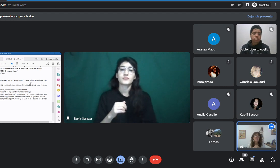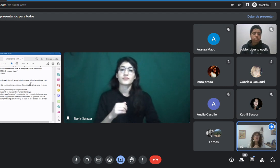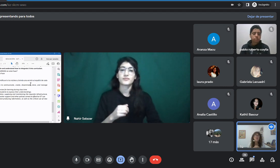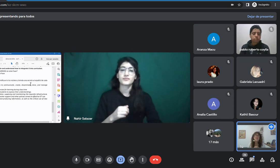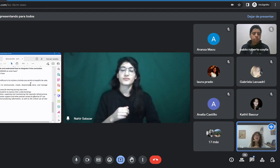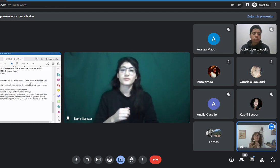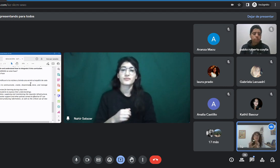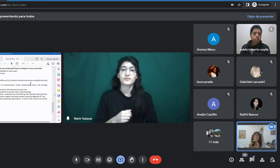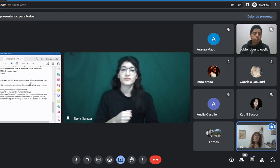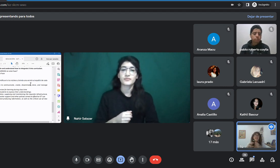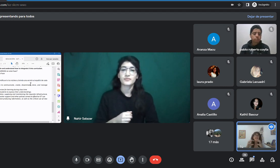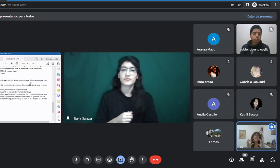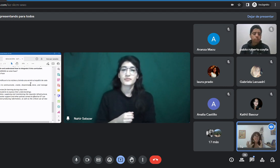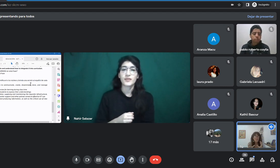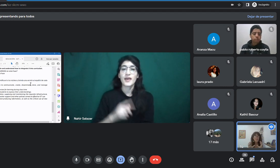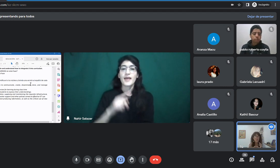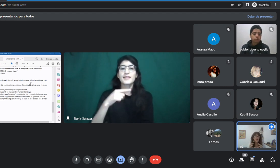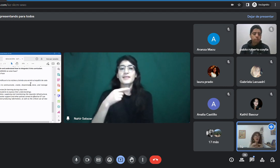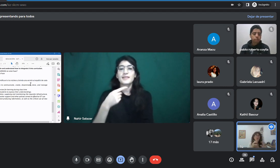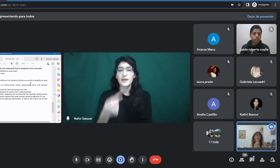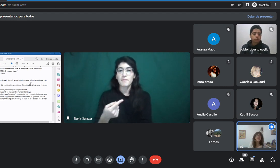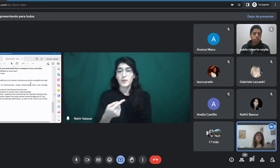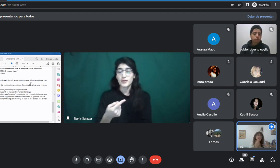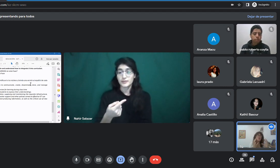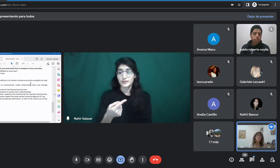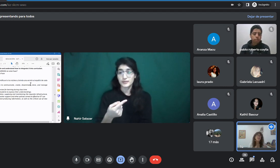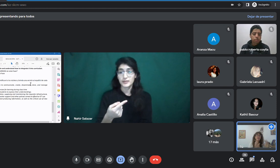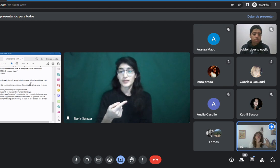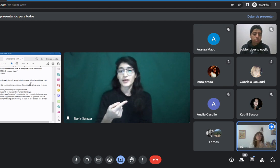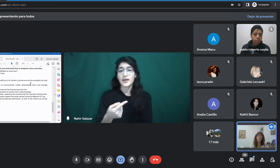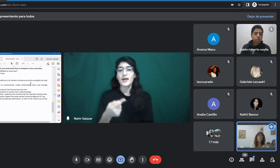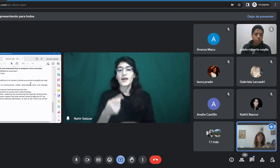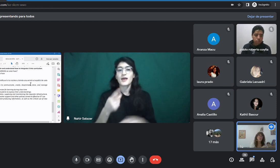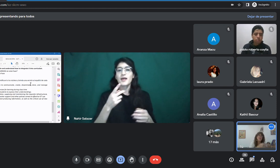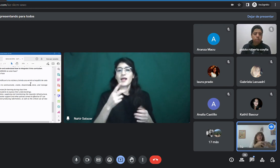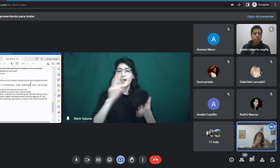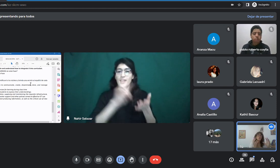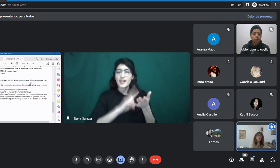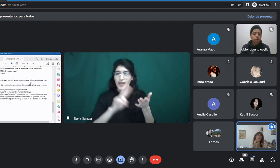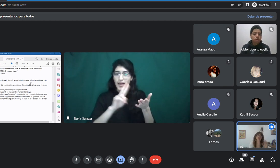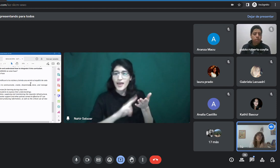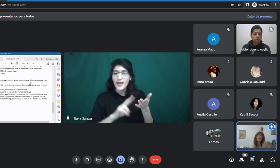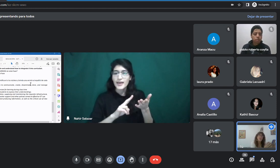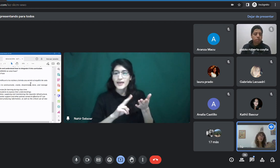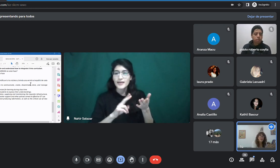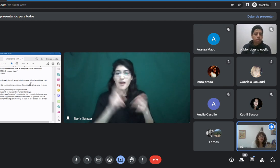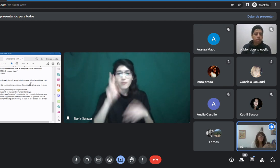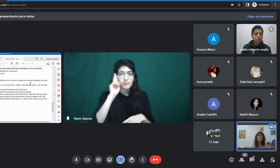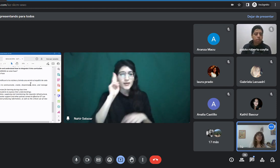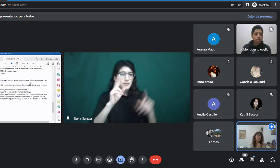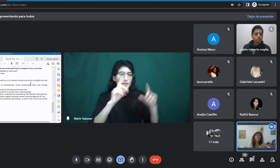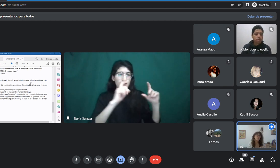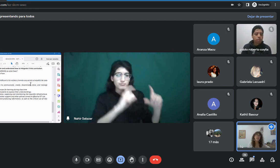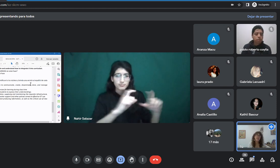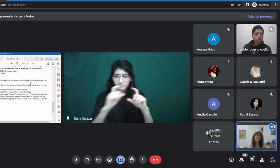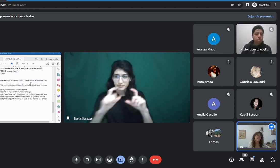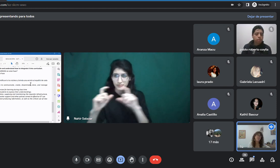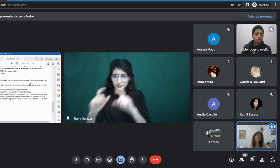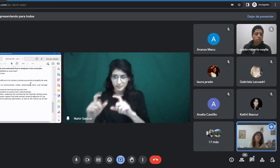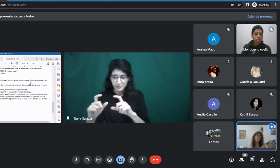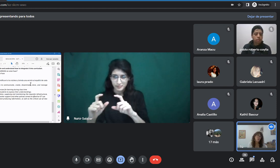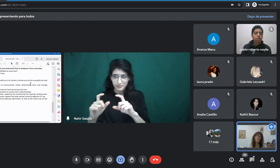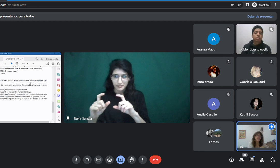Entonces, después que tiene así armado, ahí van leyendo respetando el orden de los bloques, ¿no? De las palabras, y en caso que quede